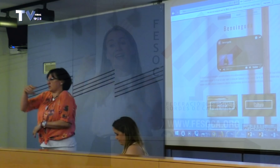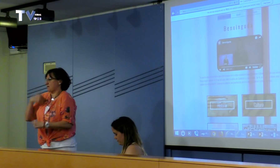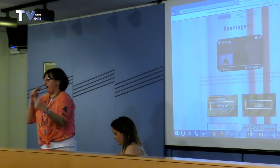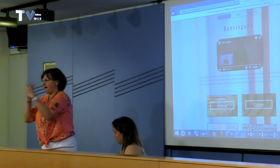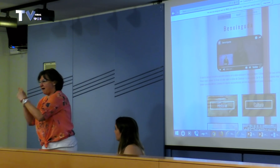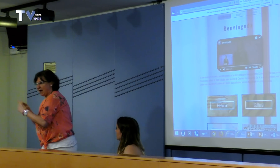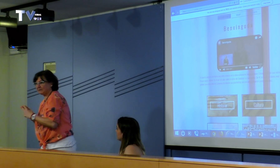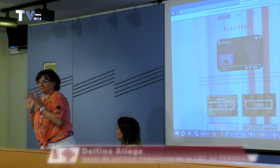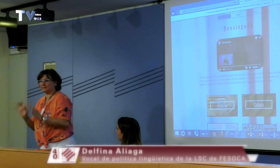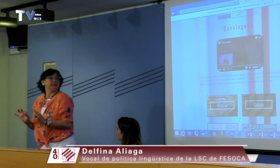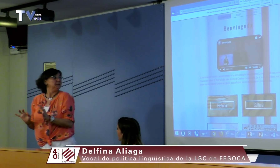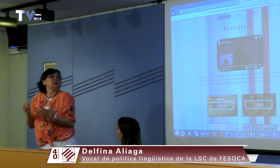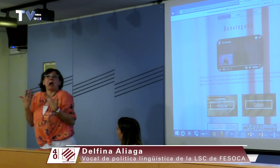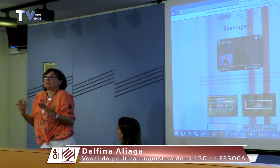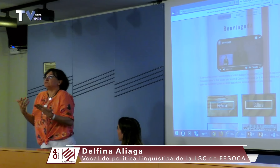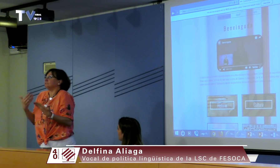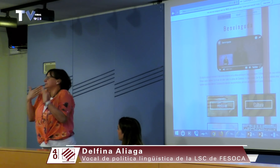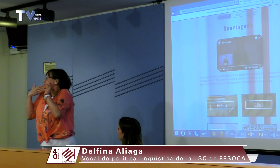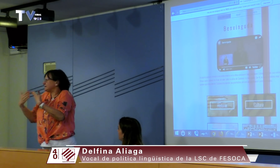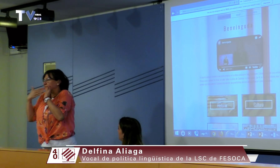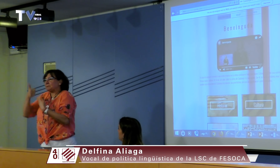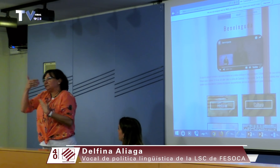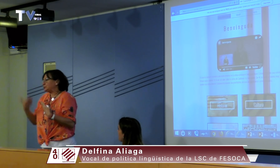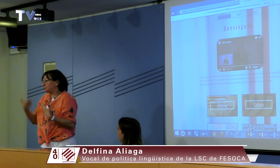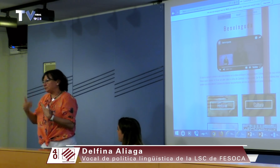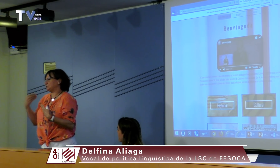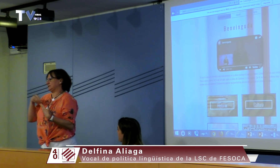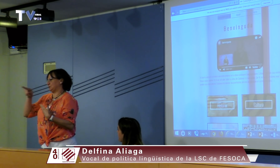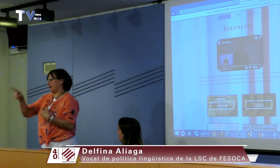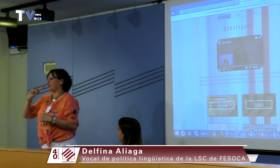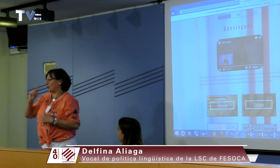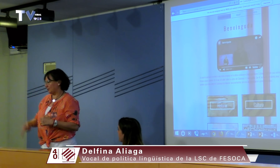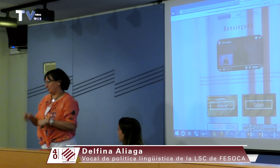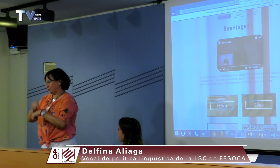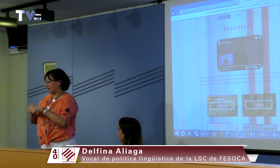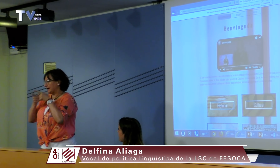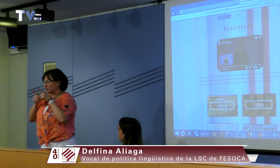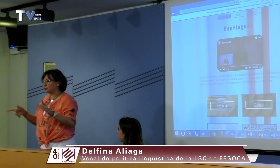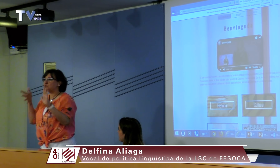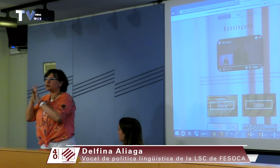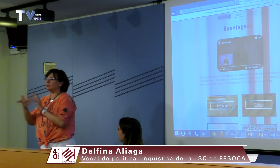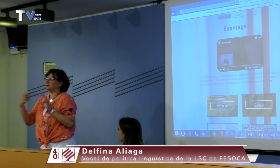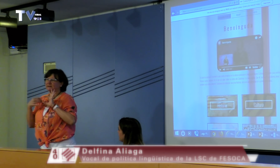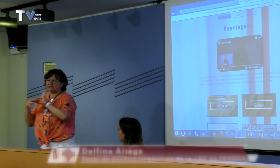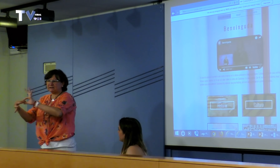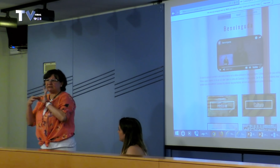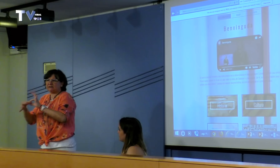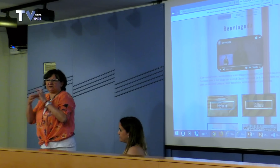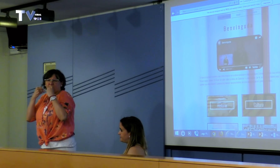Per allà en coneixeu molts. Però sobretot agrair i donar les gràcies a la directora de Política Lingüística,